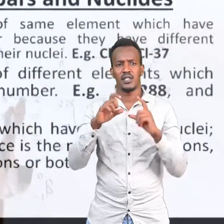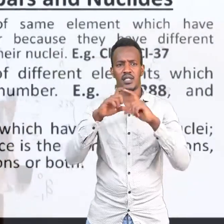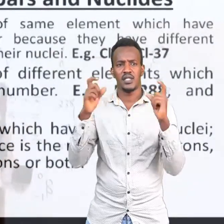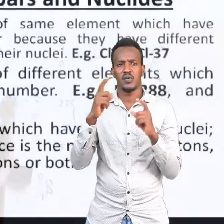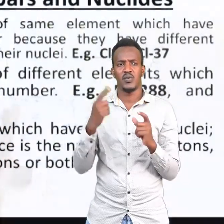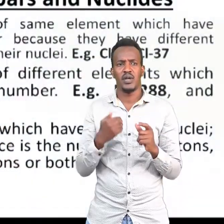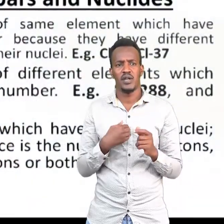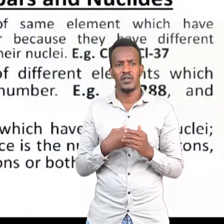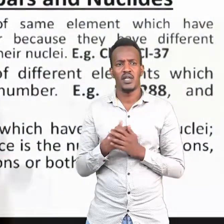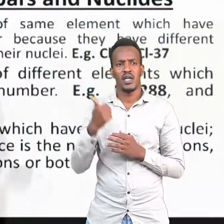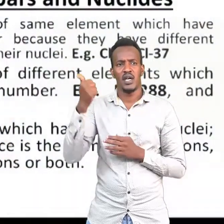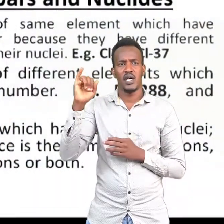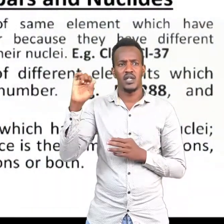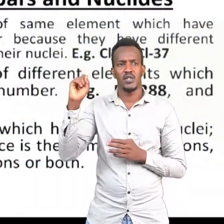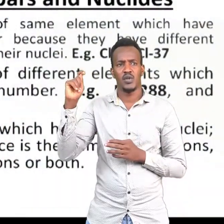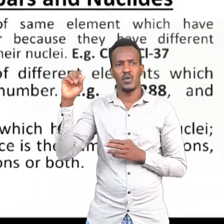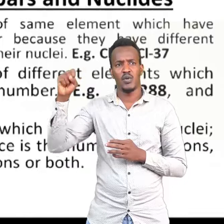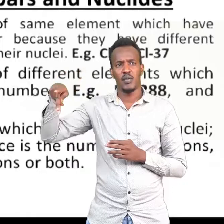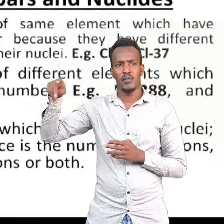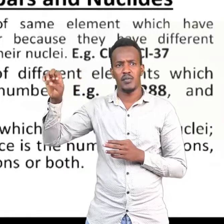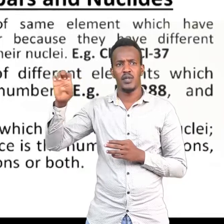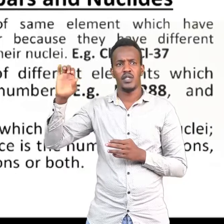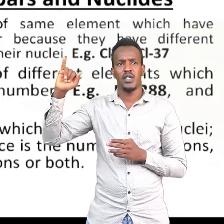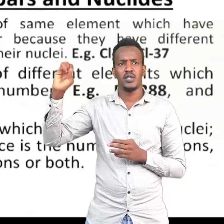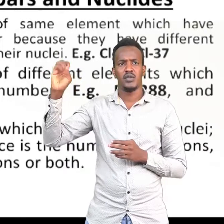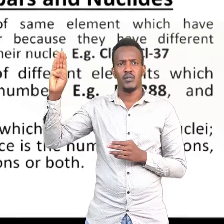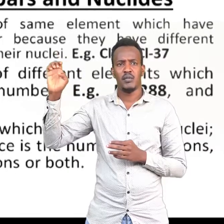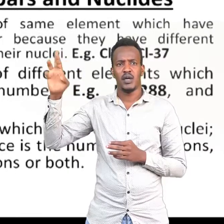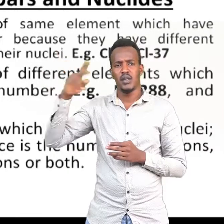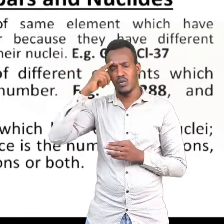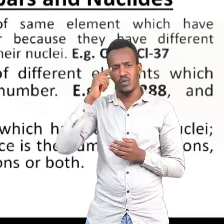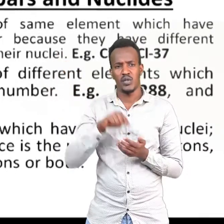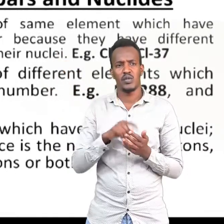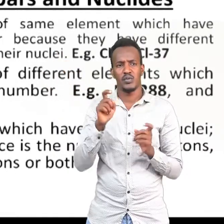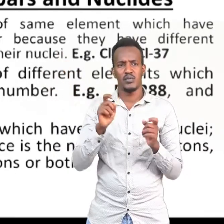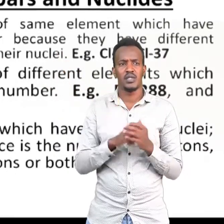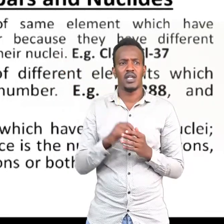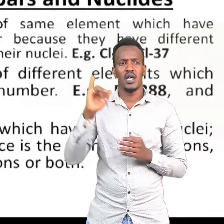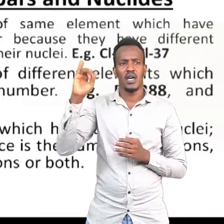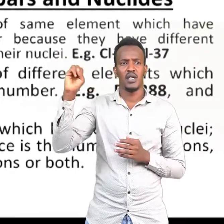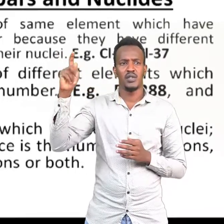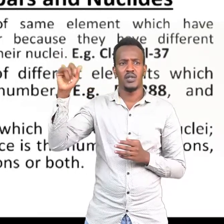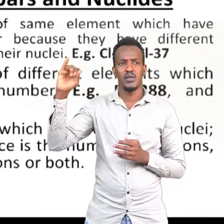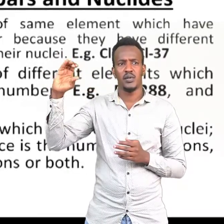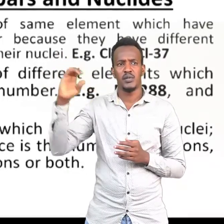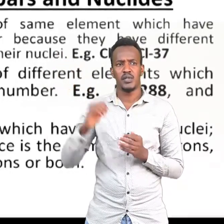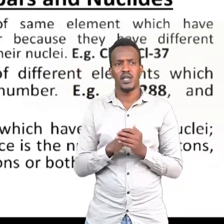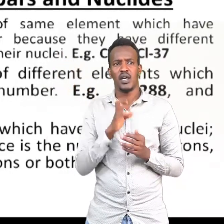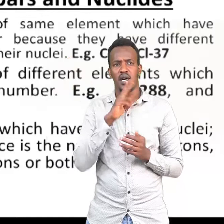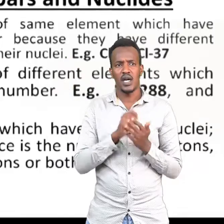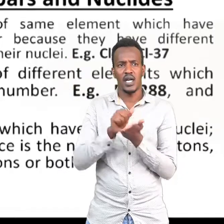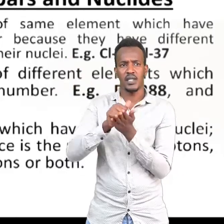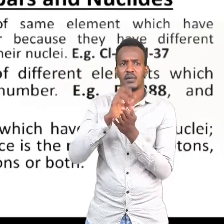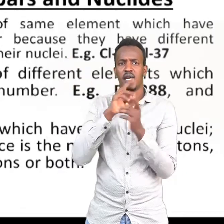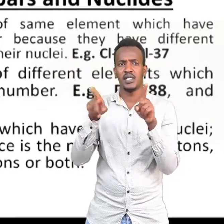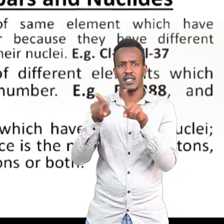yaala isotopiska iyo isobariska iyo nuclearis-ka inaad kala saarto ardayow isotopisku waa maxay waa atamada waxa weeye markaasi